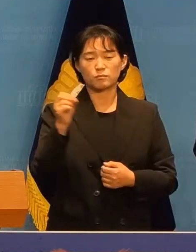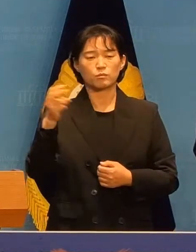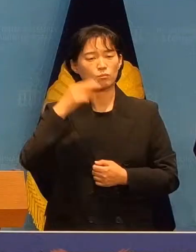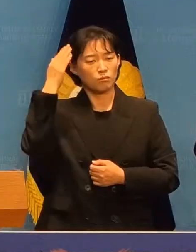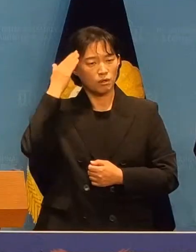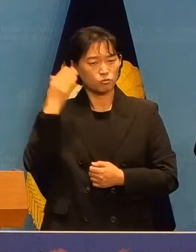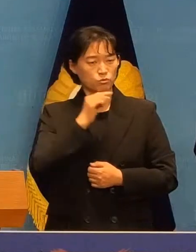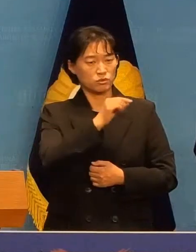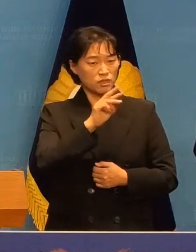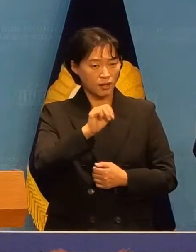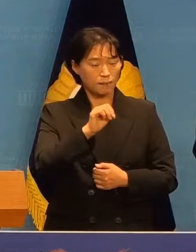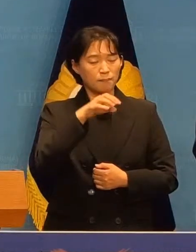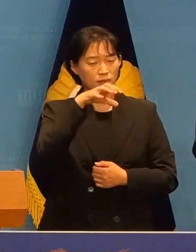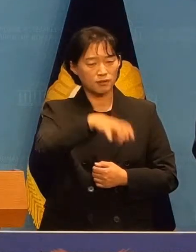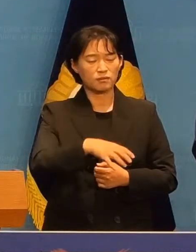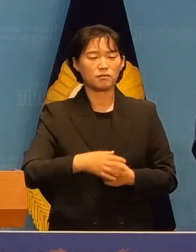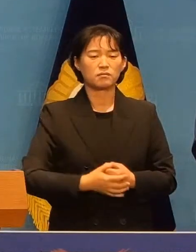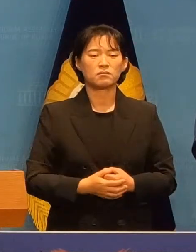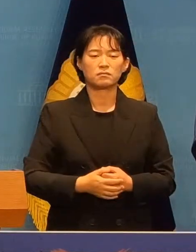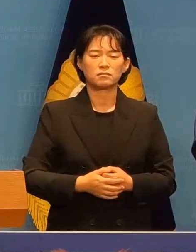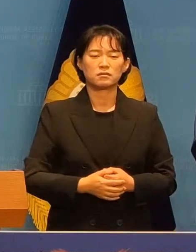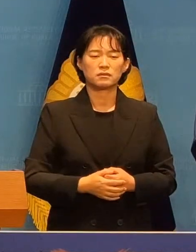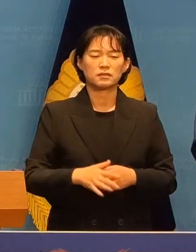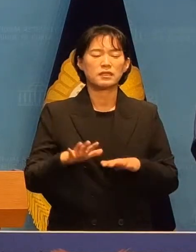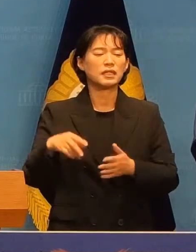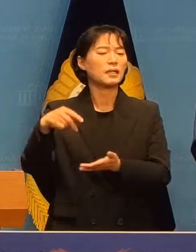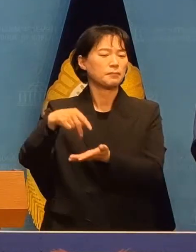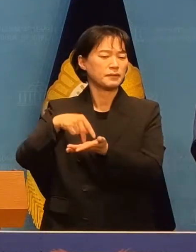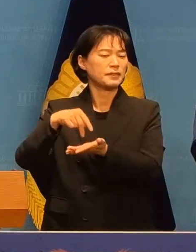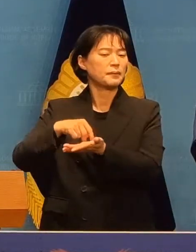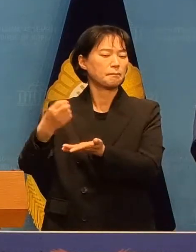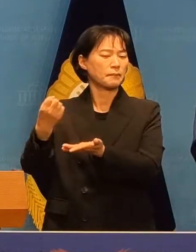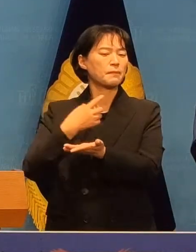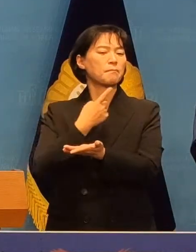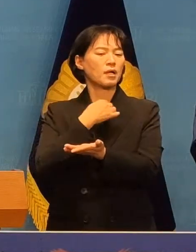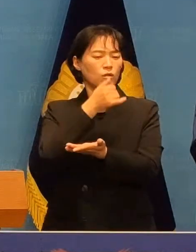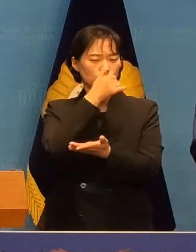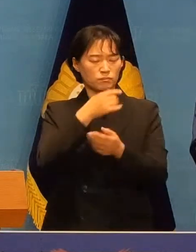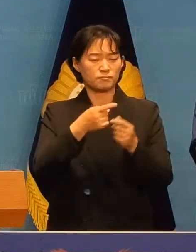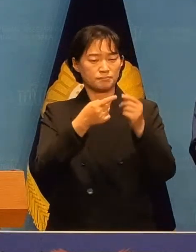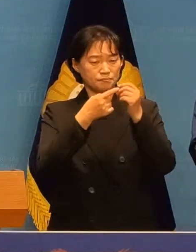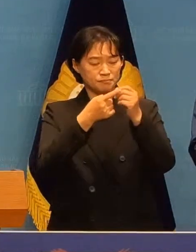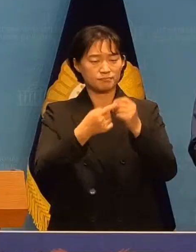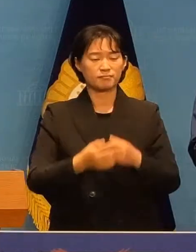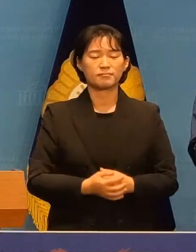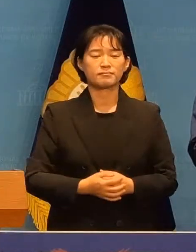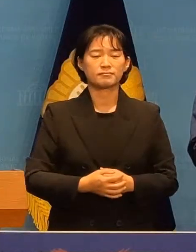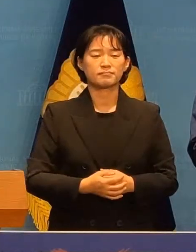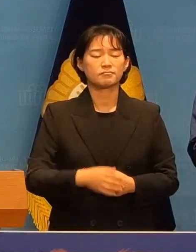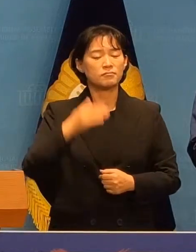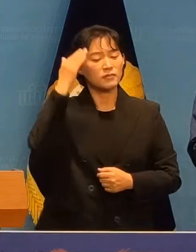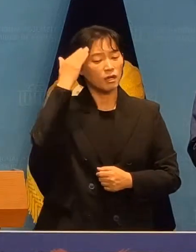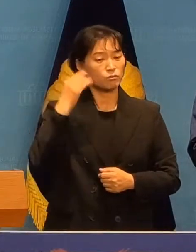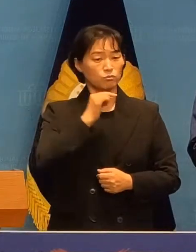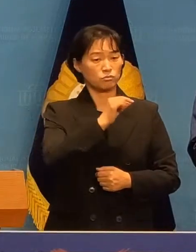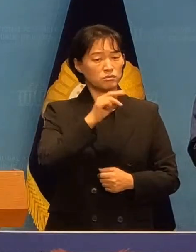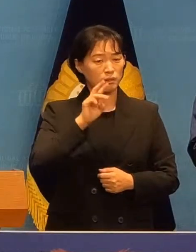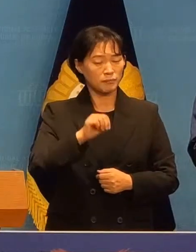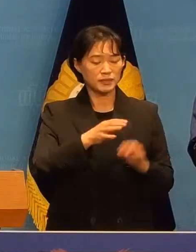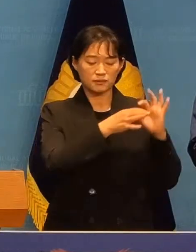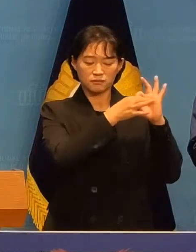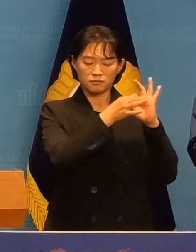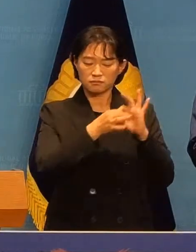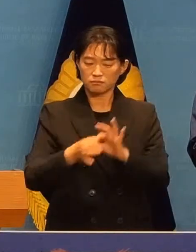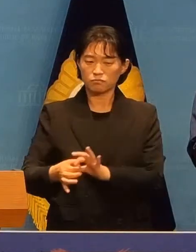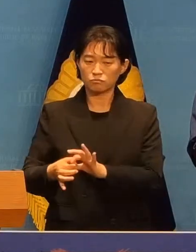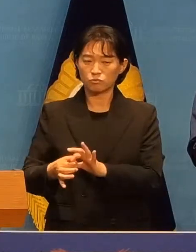한국 GM에서는 이런 입장을 표명한 바 있습니다. 첫 번째는 한국 GM이